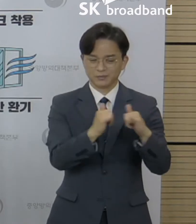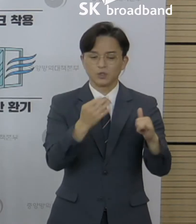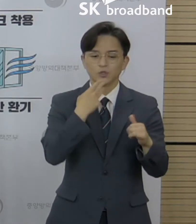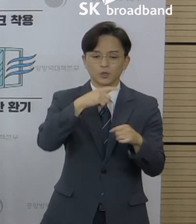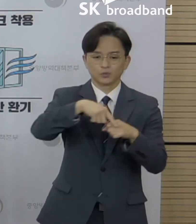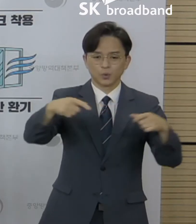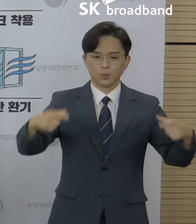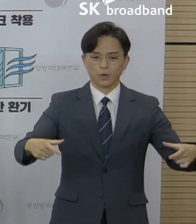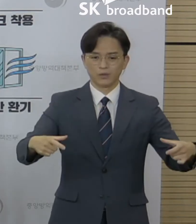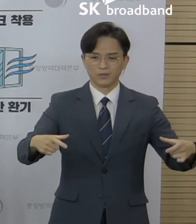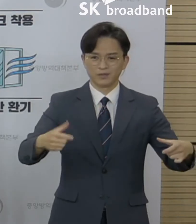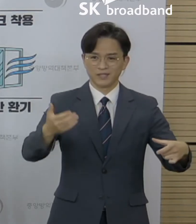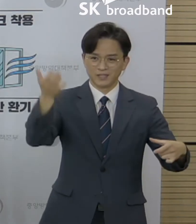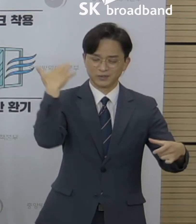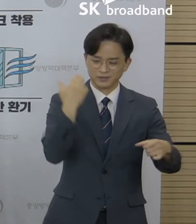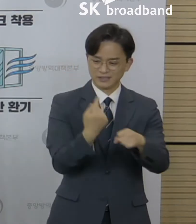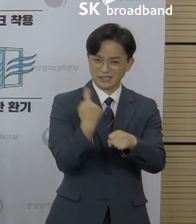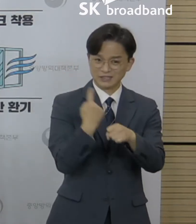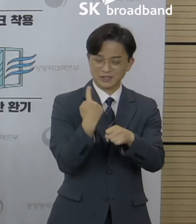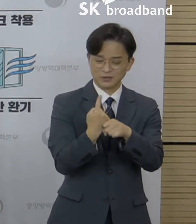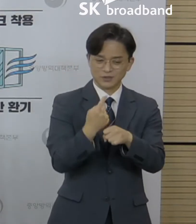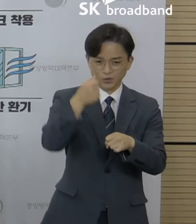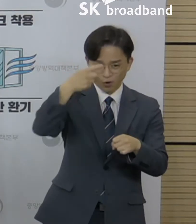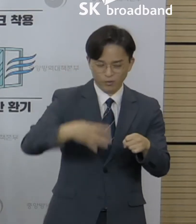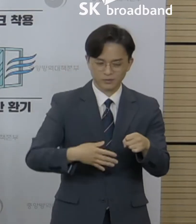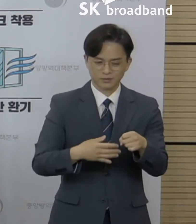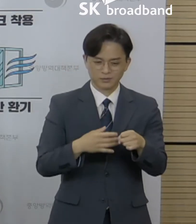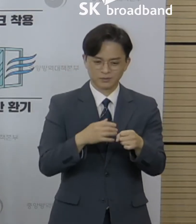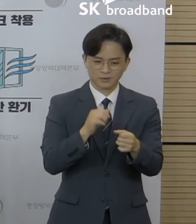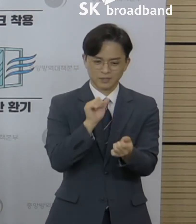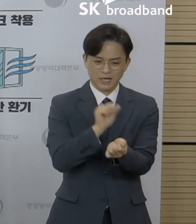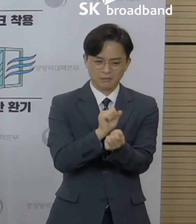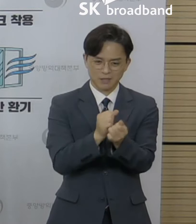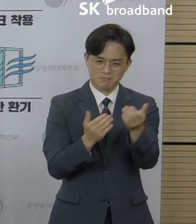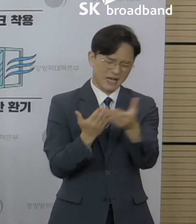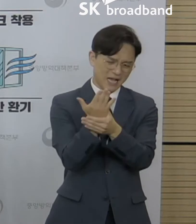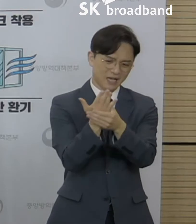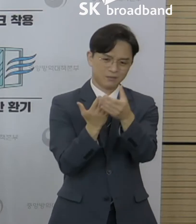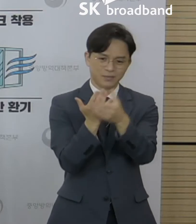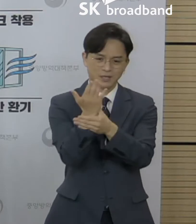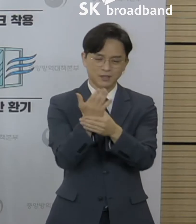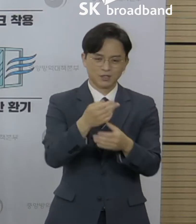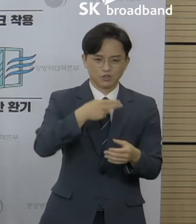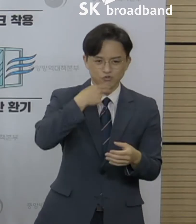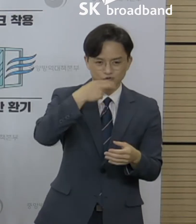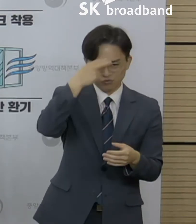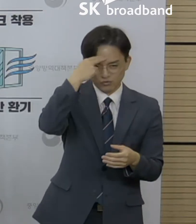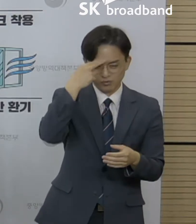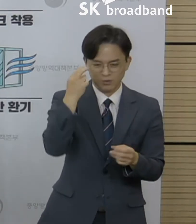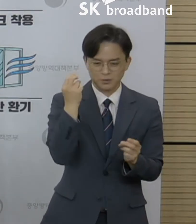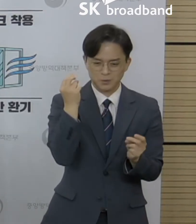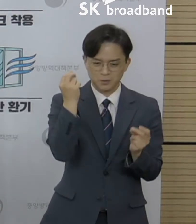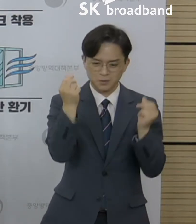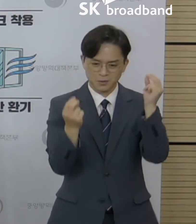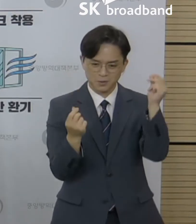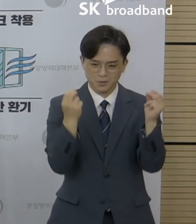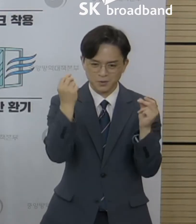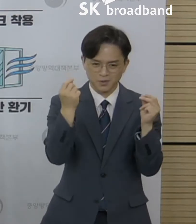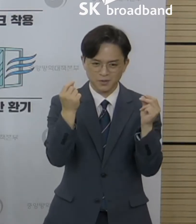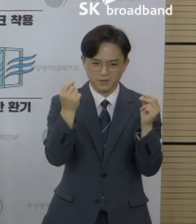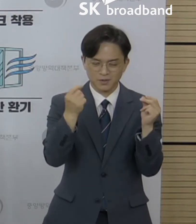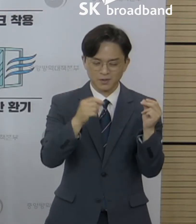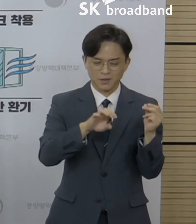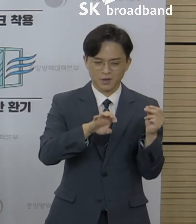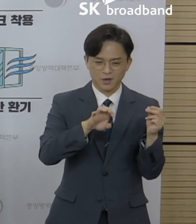수도권에서 경험했던 폭발적인 중심 집단의 확대 즉 유흥시설을 중심으로 한 여러 가지